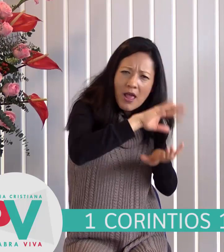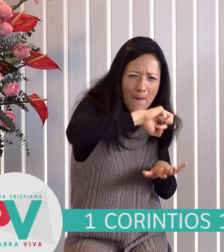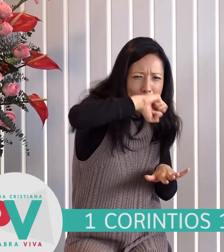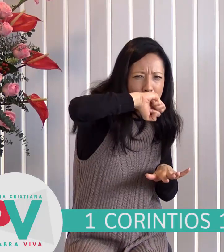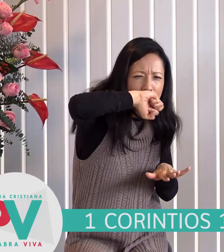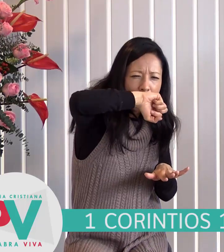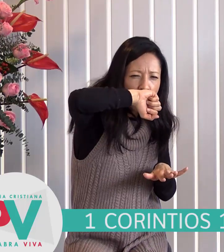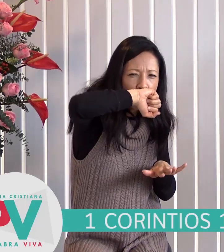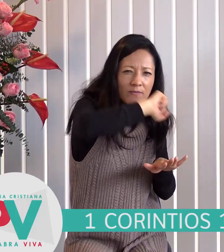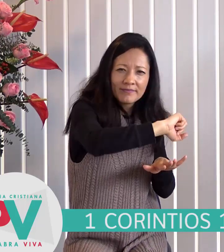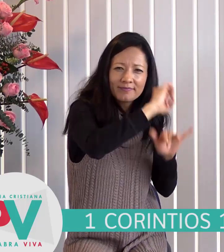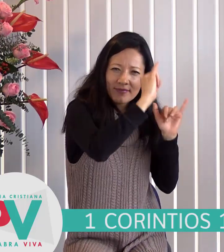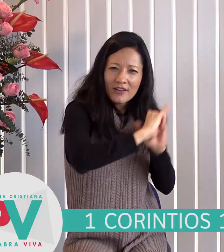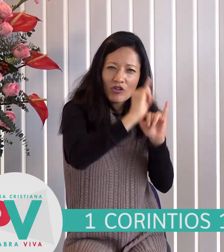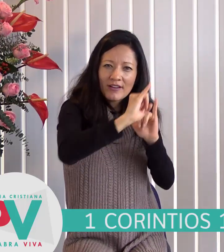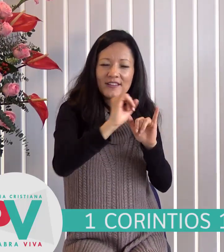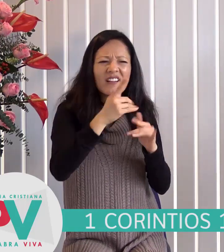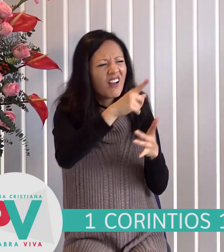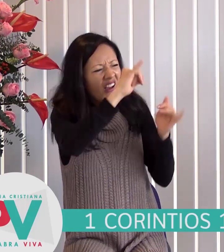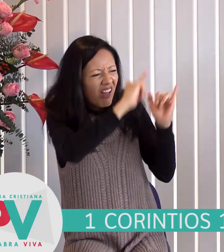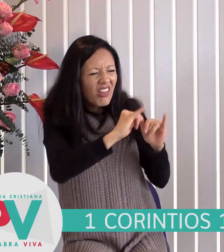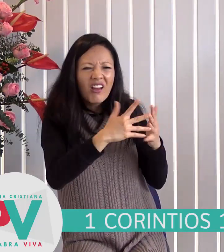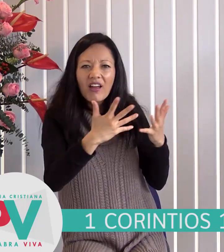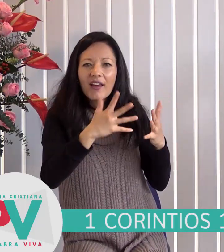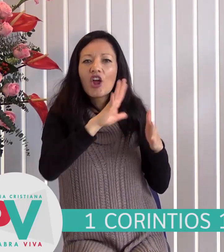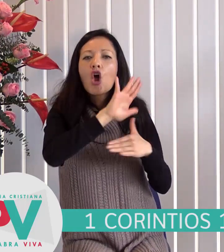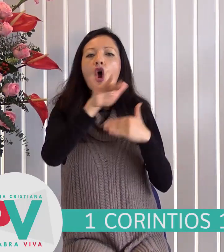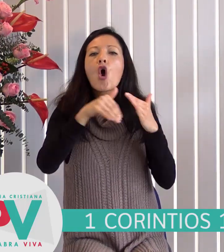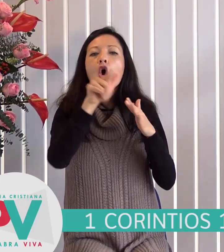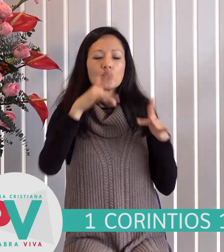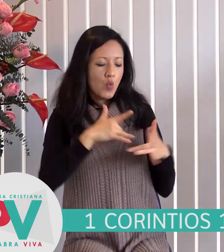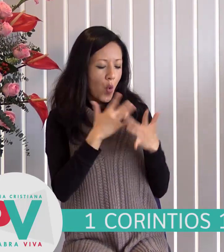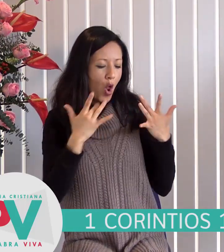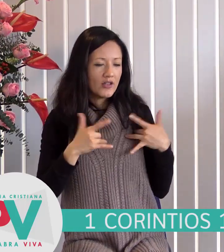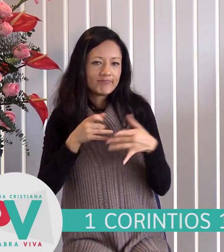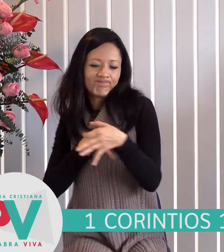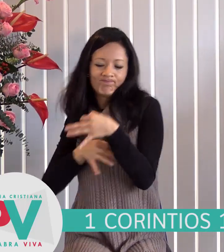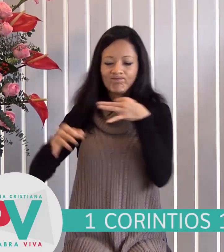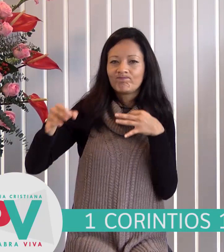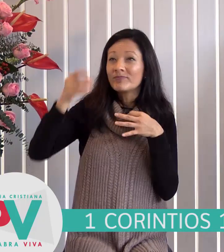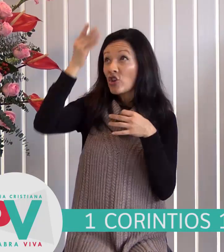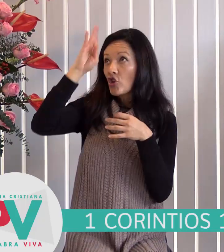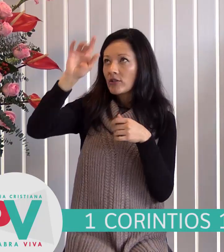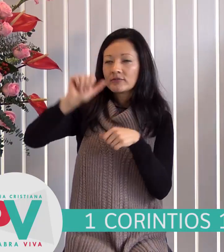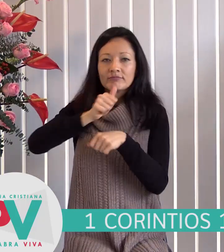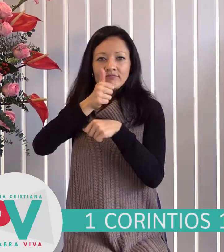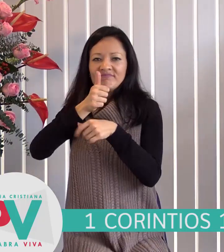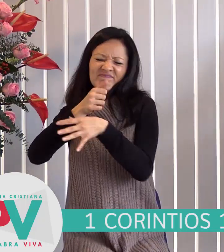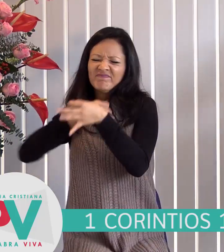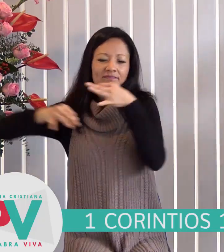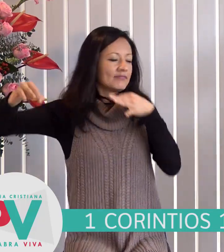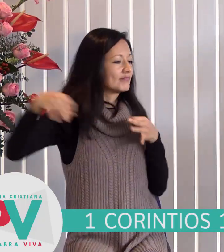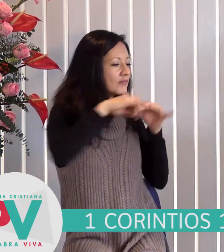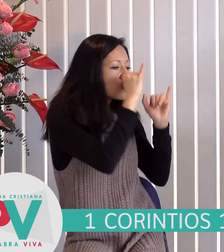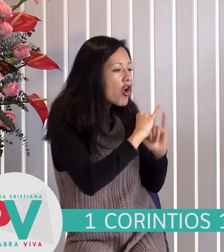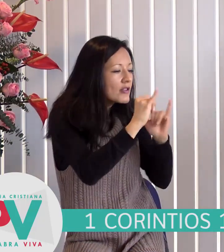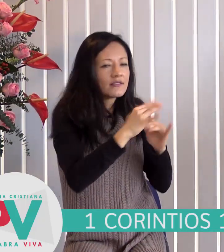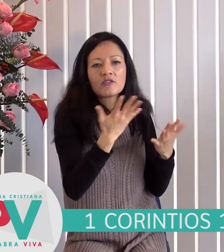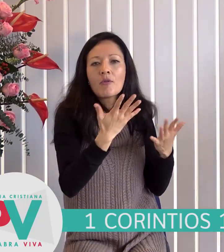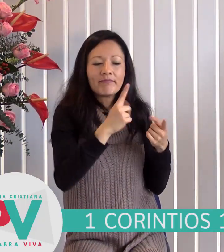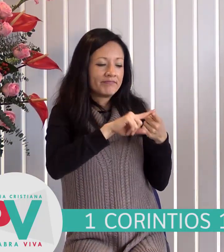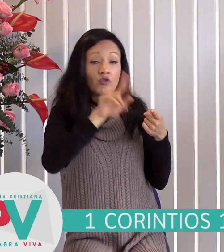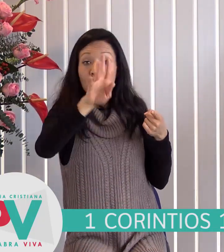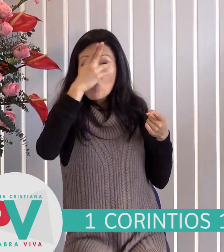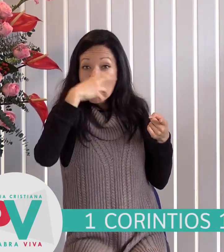idolatría? Todo lo que en su corazón ocupa el lugar que tiene que ocupar Dios. Así sea su hijo